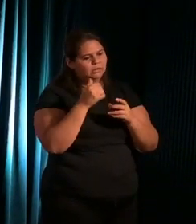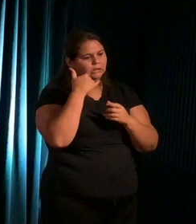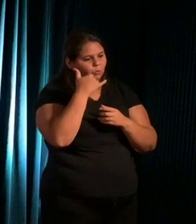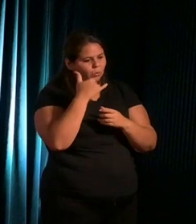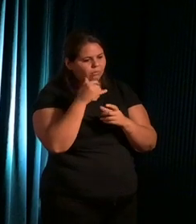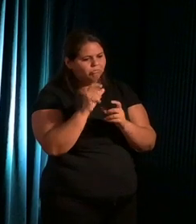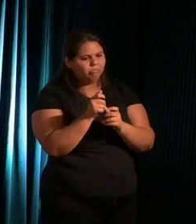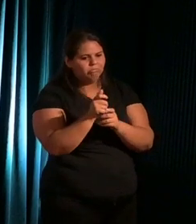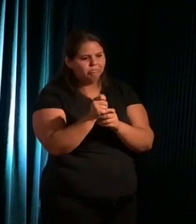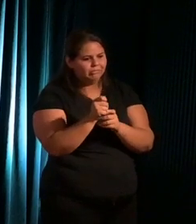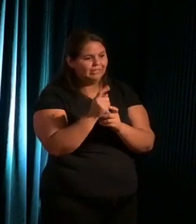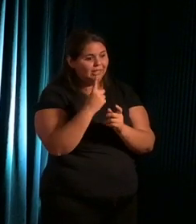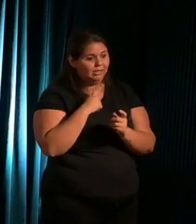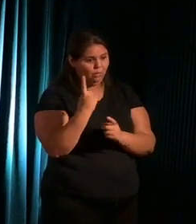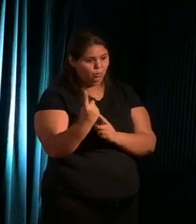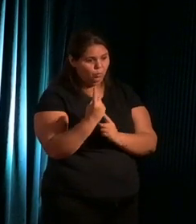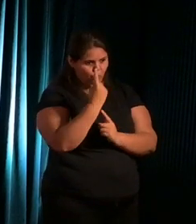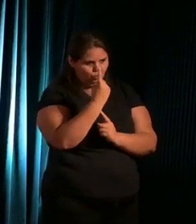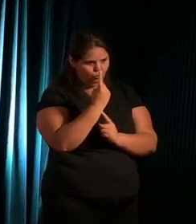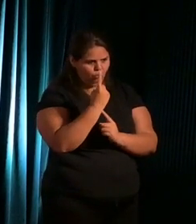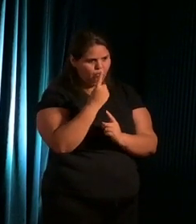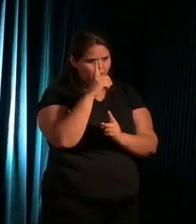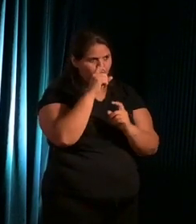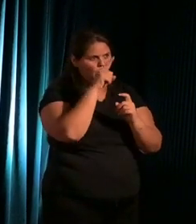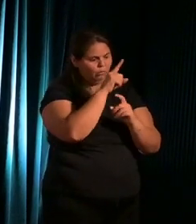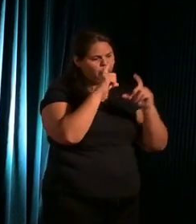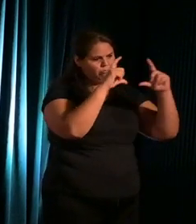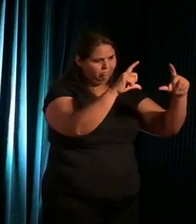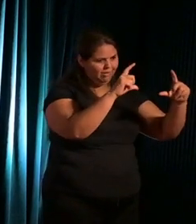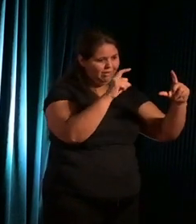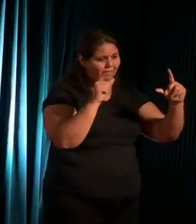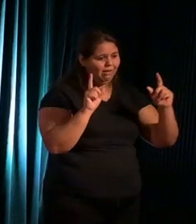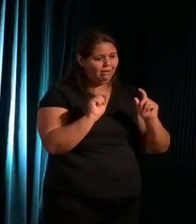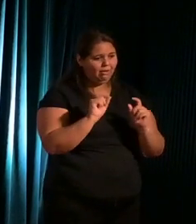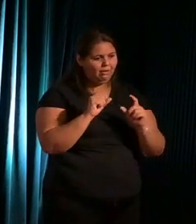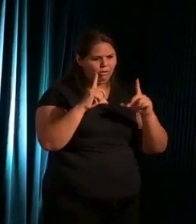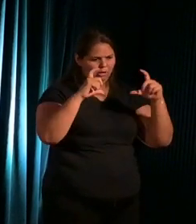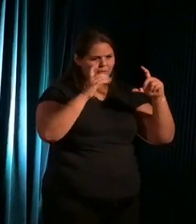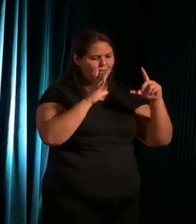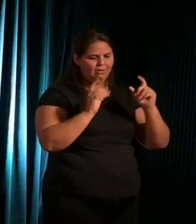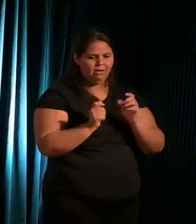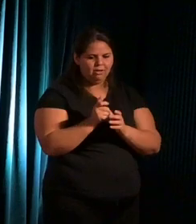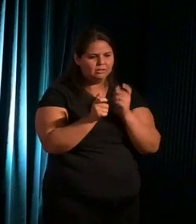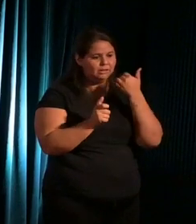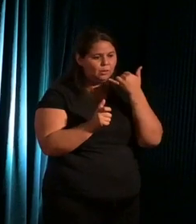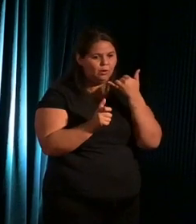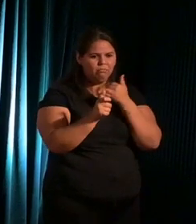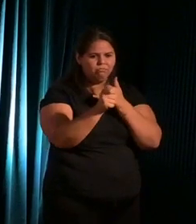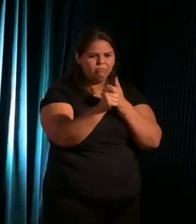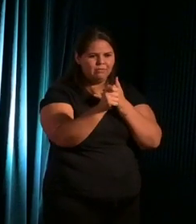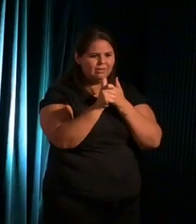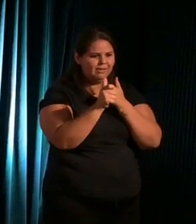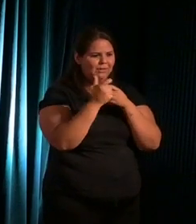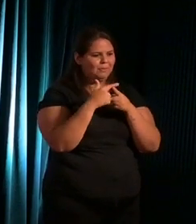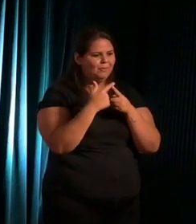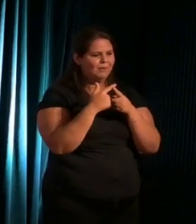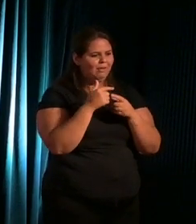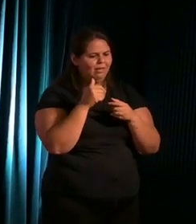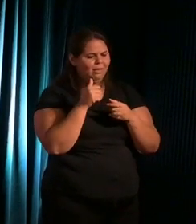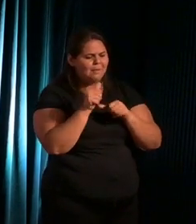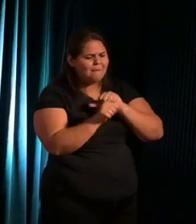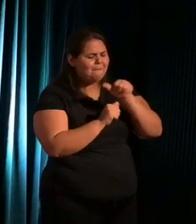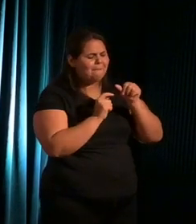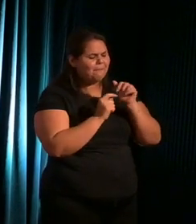que se encontra junto a um belo depoimento do filme na exposição em vídeo, sobre sua relação com a cor, sobre sua